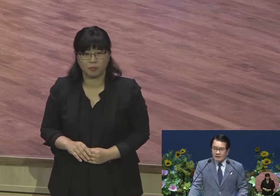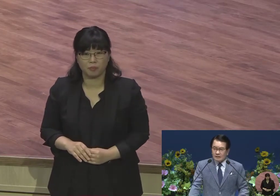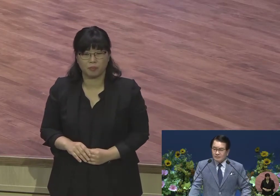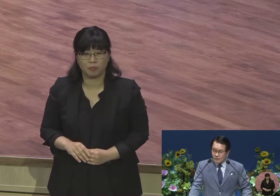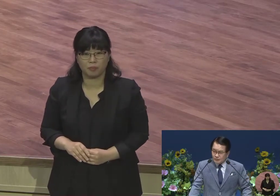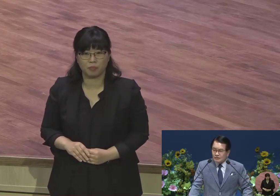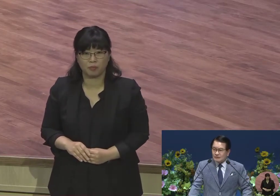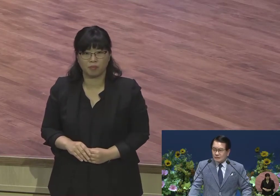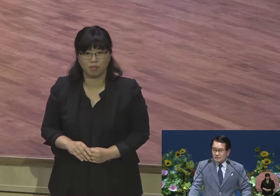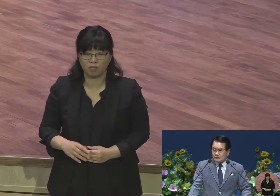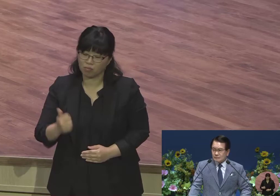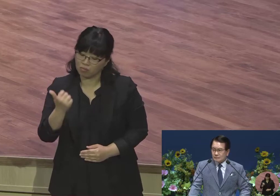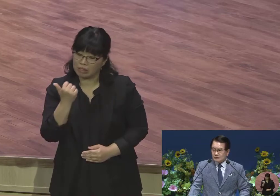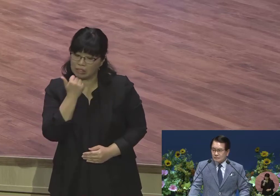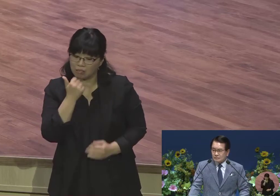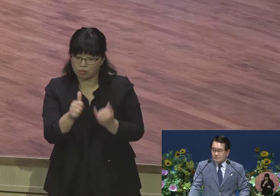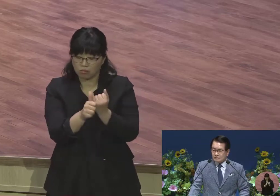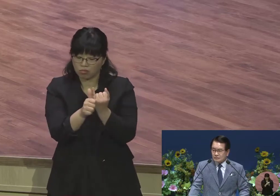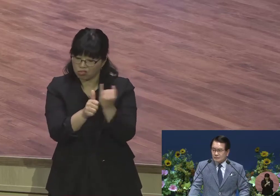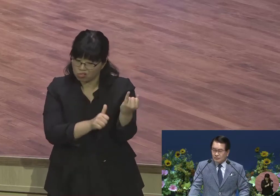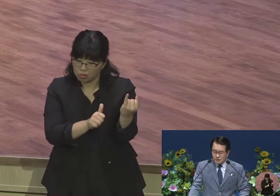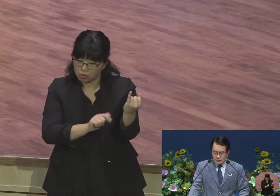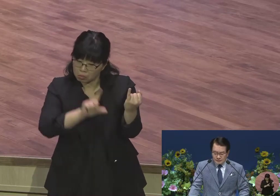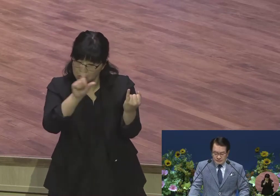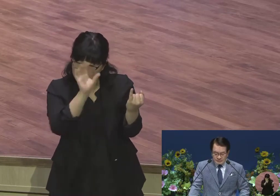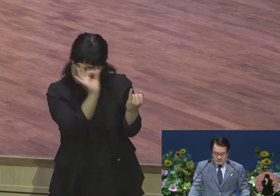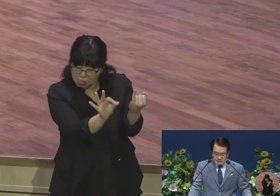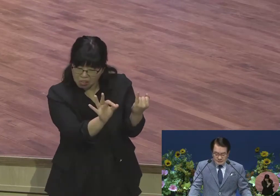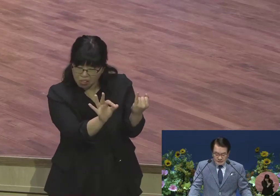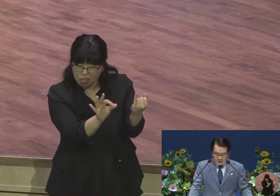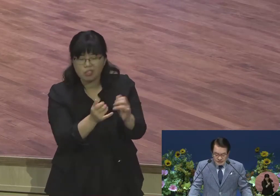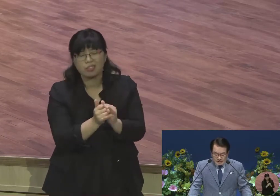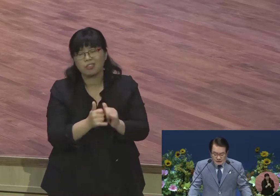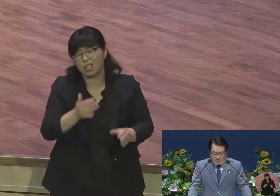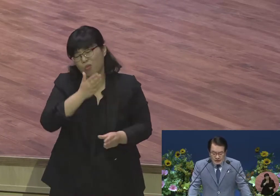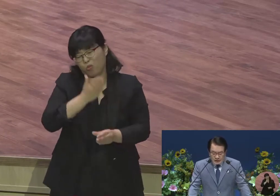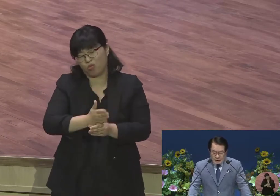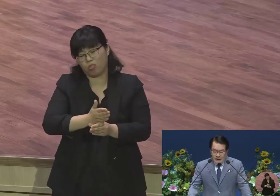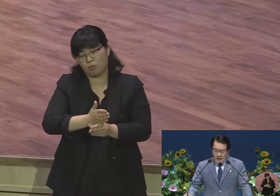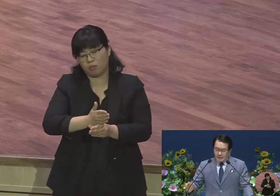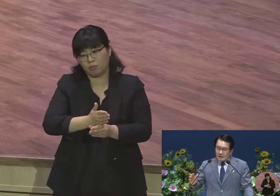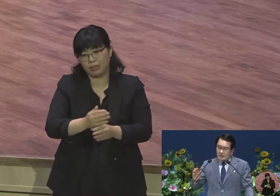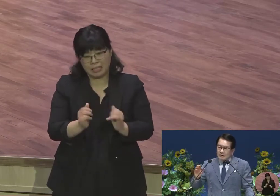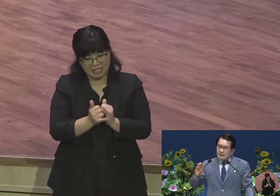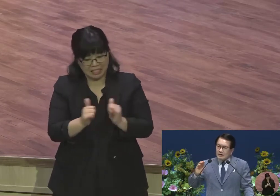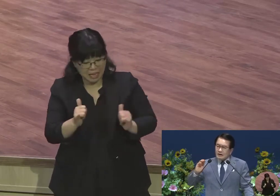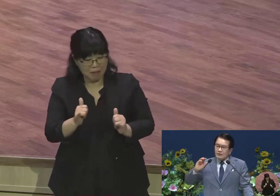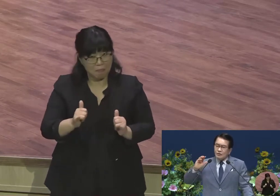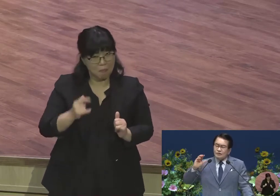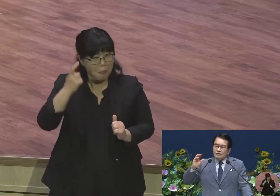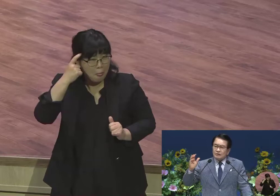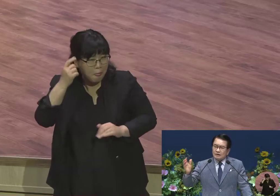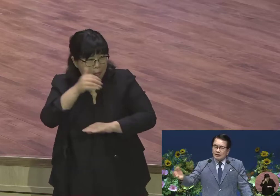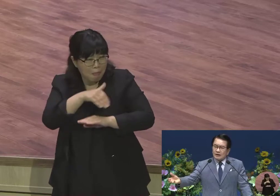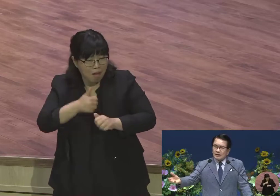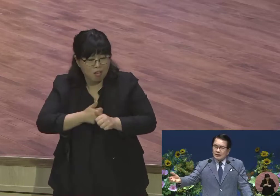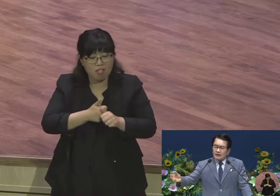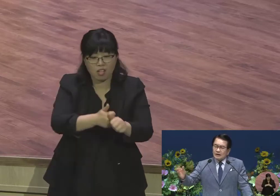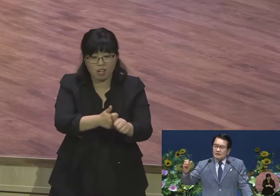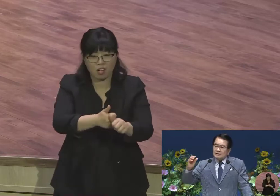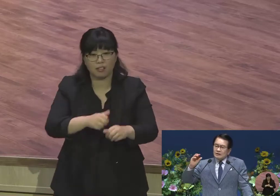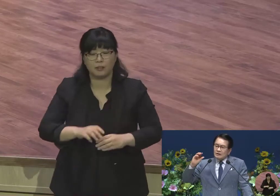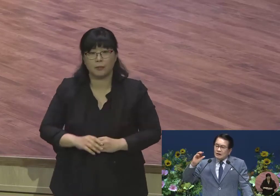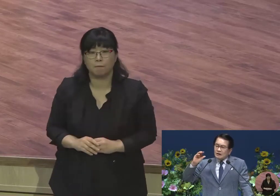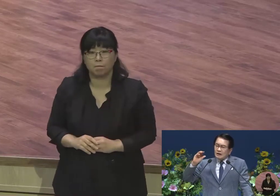뭐예요 인본주의죠 인본주의입니다 이삭이 하나님의 은약을 놓쳤을 때